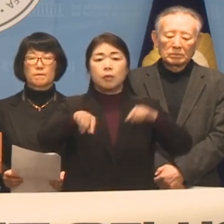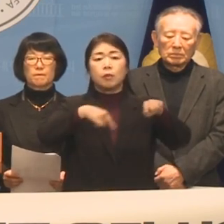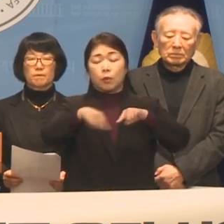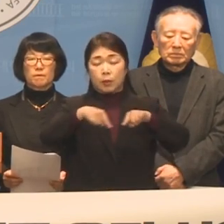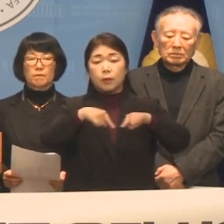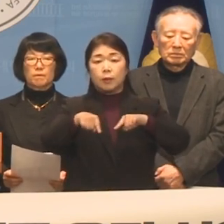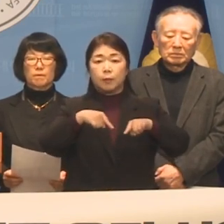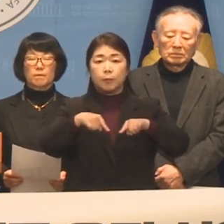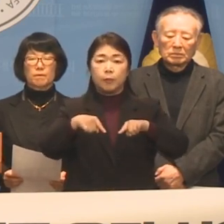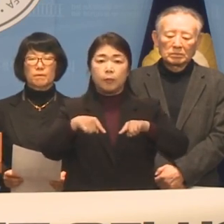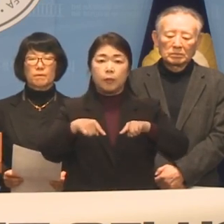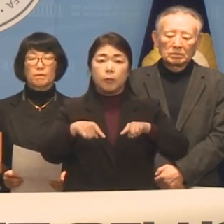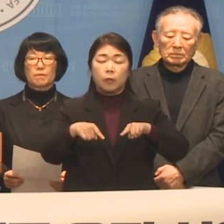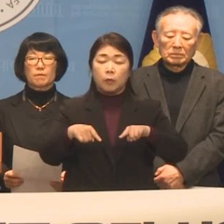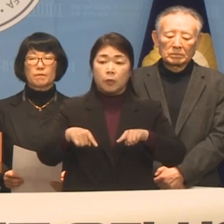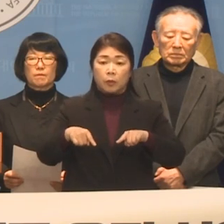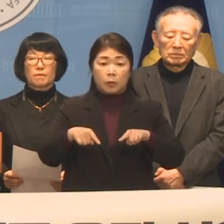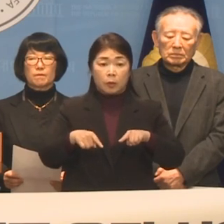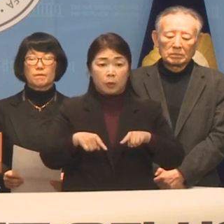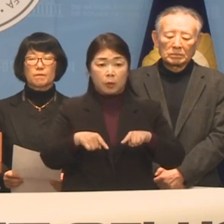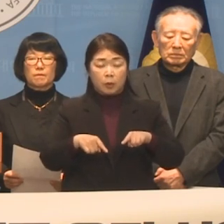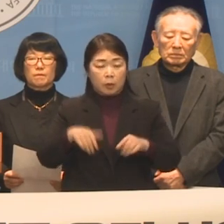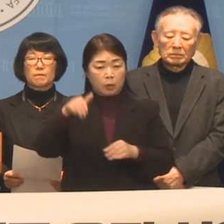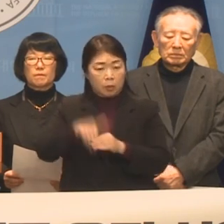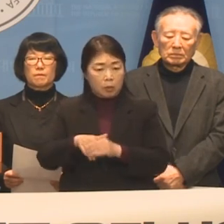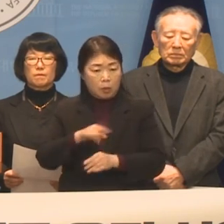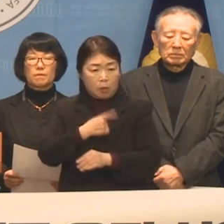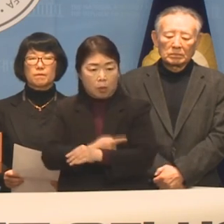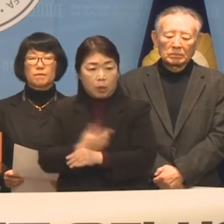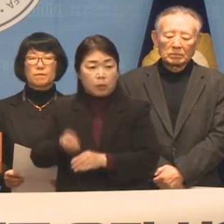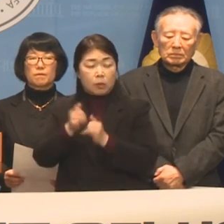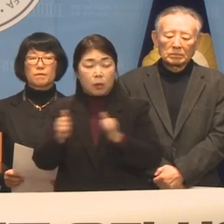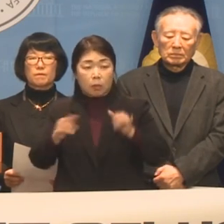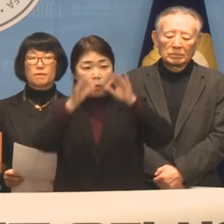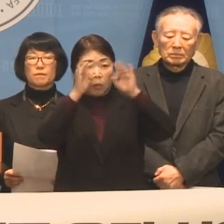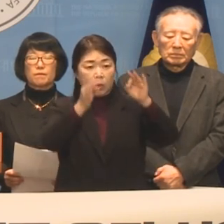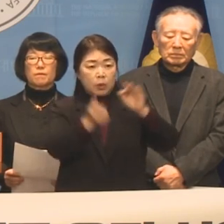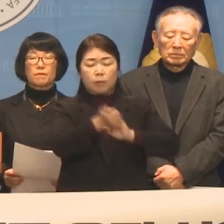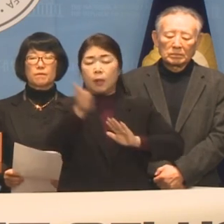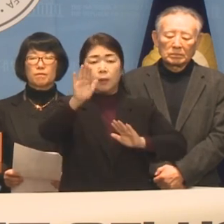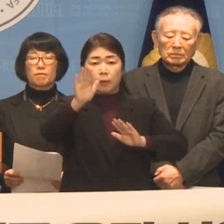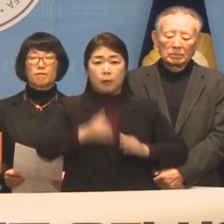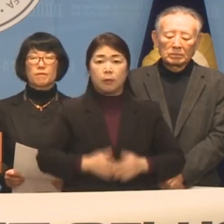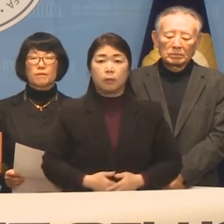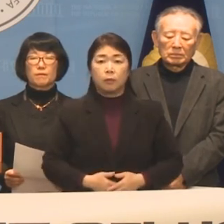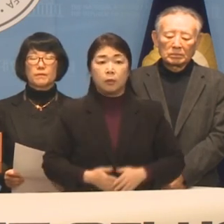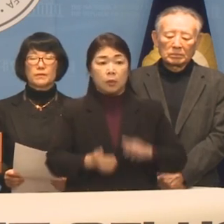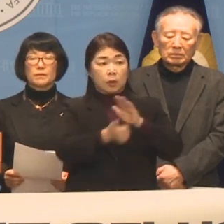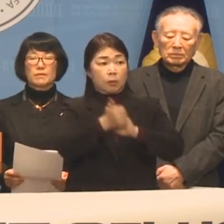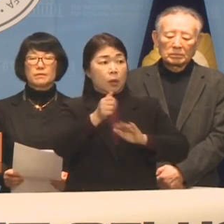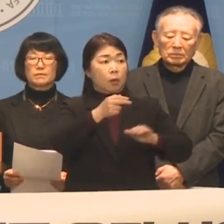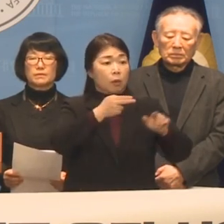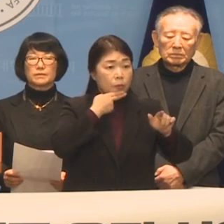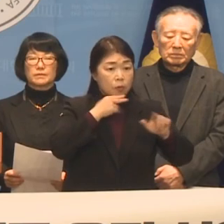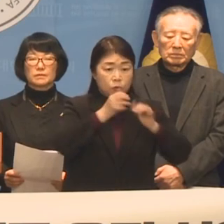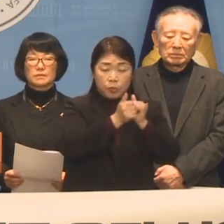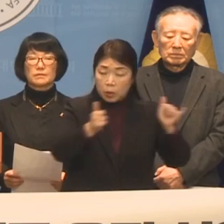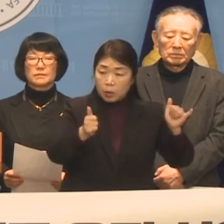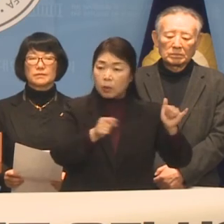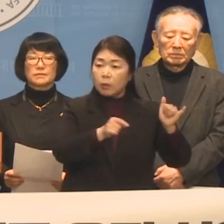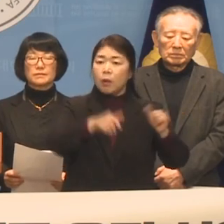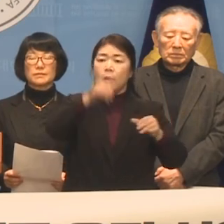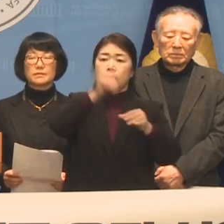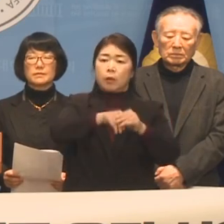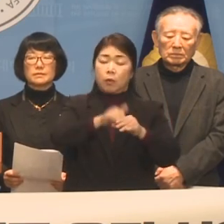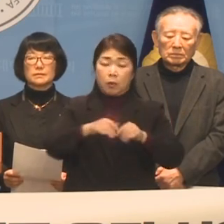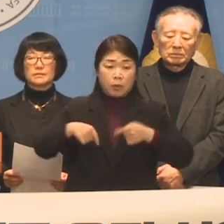정치에 유권자 국민들은 희망을 가질 수 없을 것이며, 희망을 가지지 못하는 국민들이